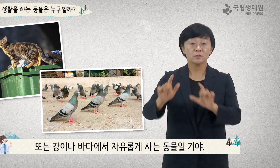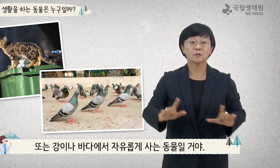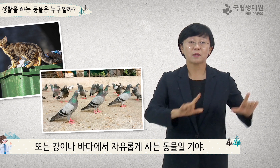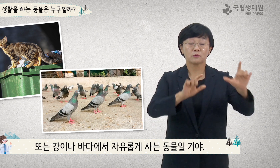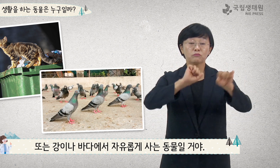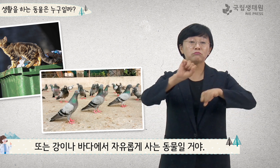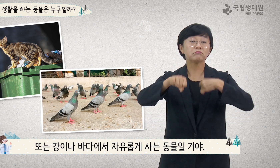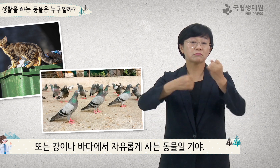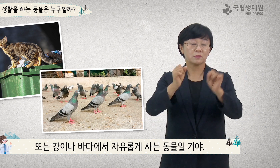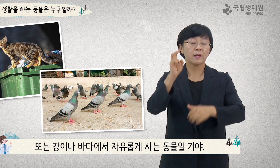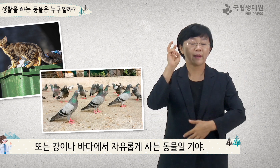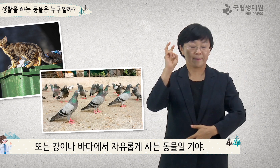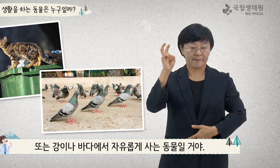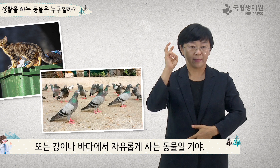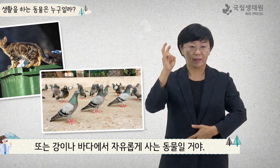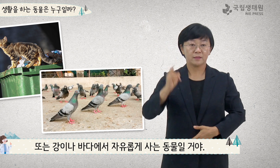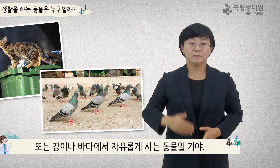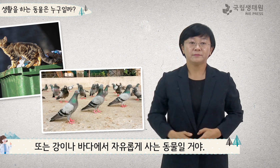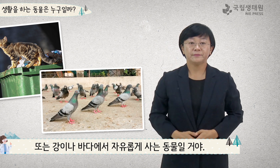거야.